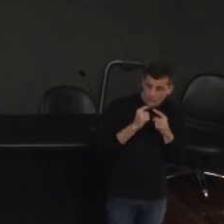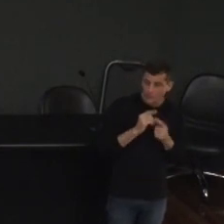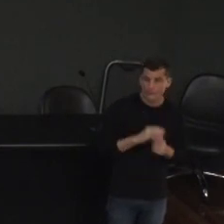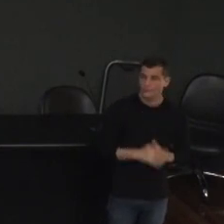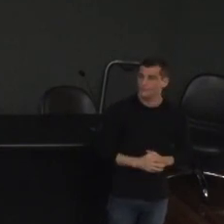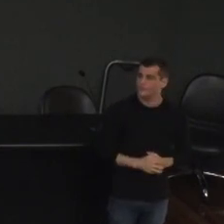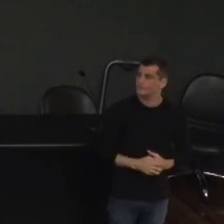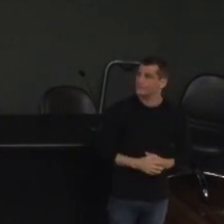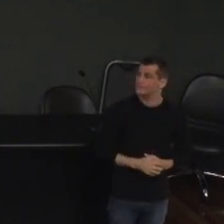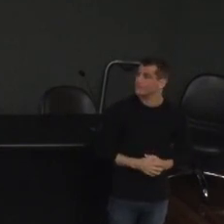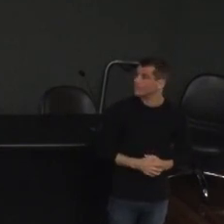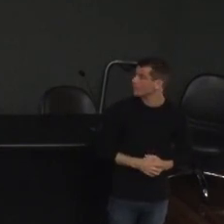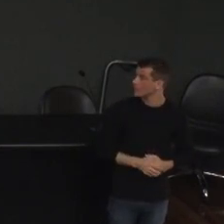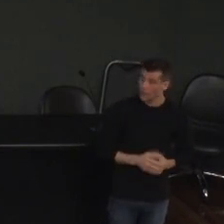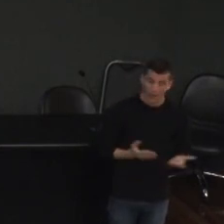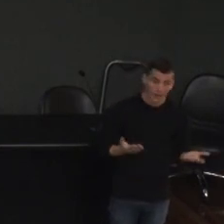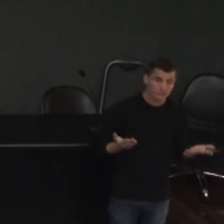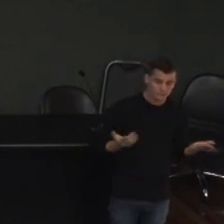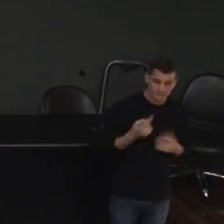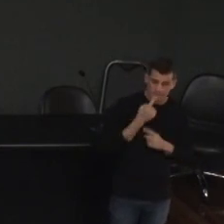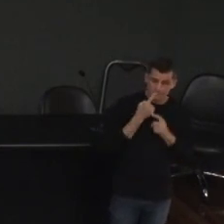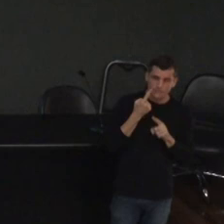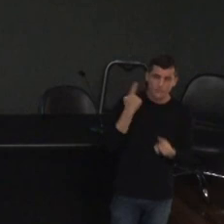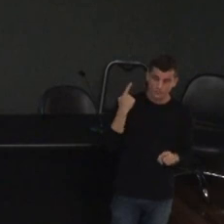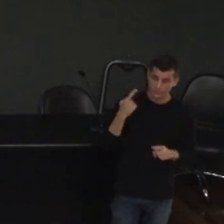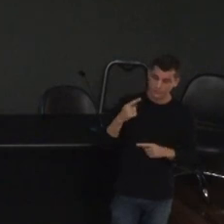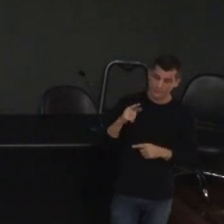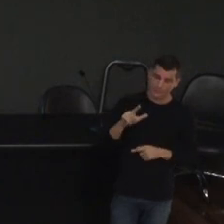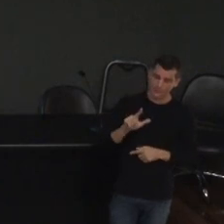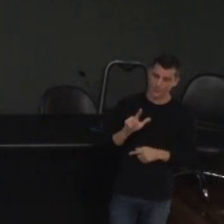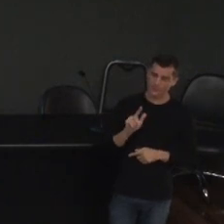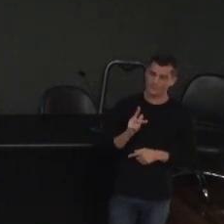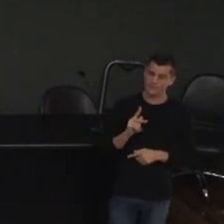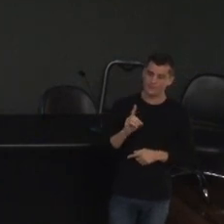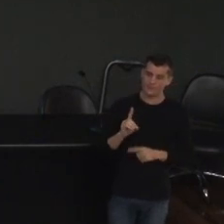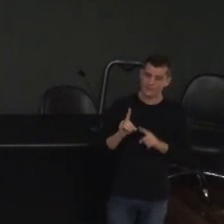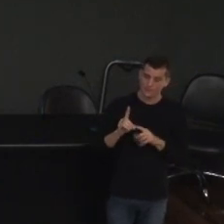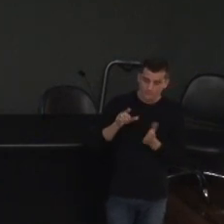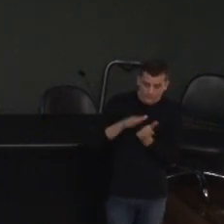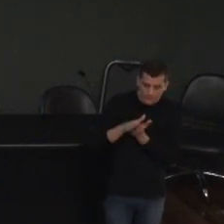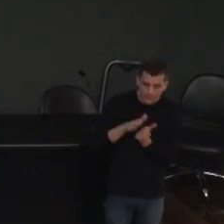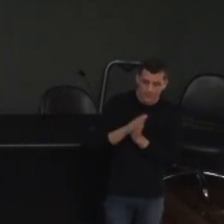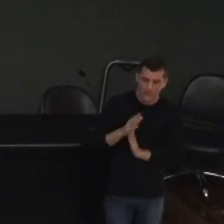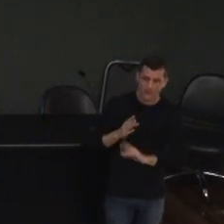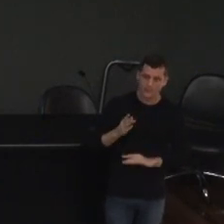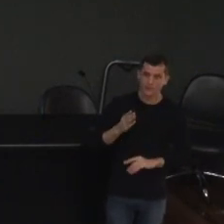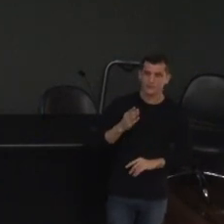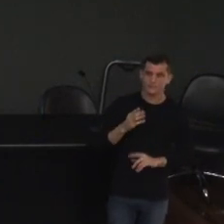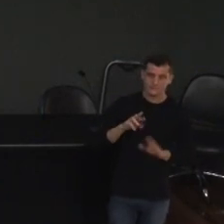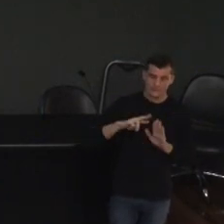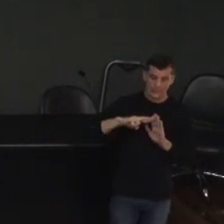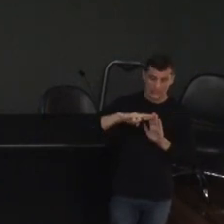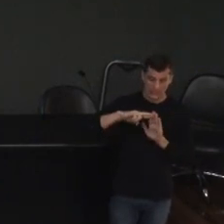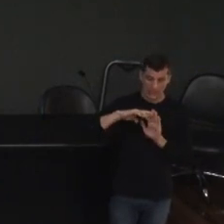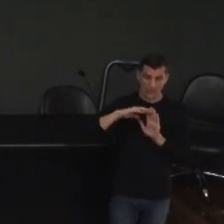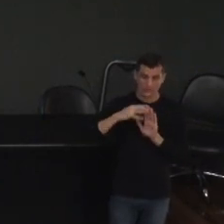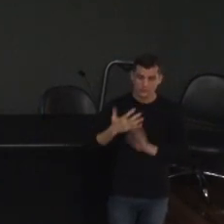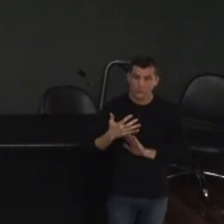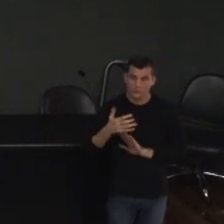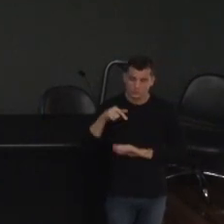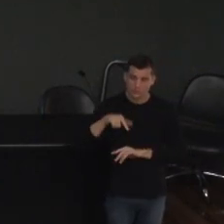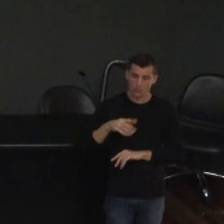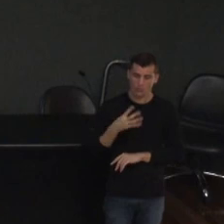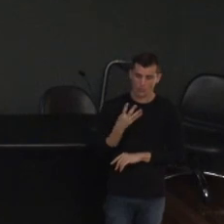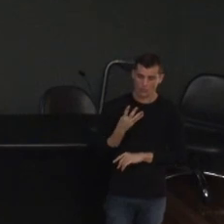a a npd publicou a resolução 4 de 2023 e essa resolução é super importante pelo